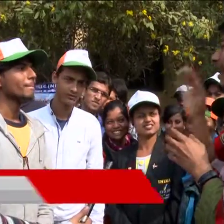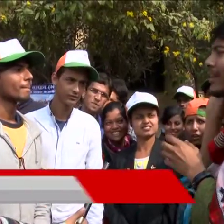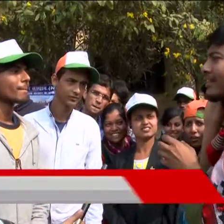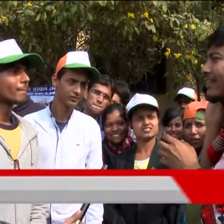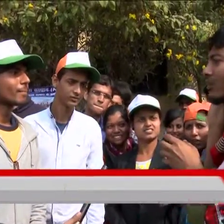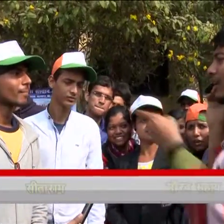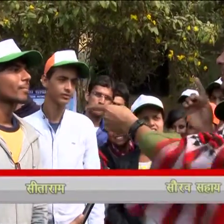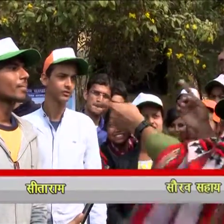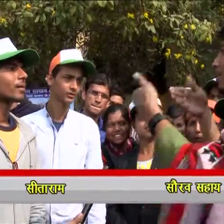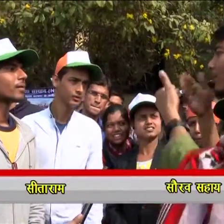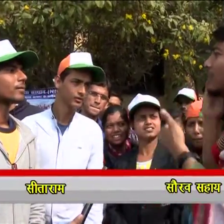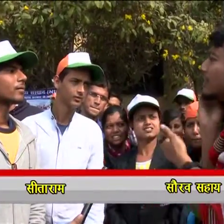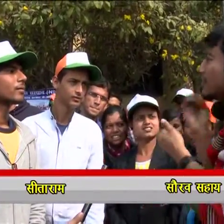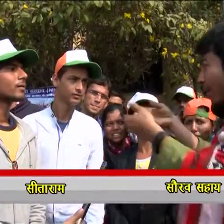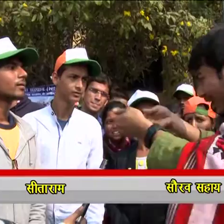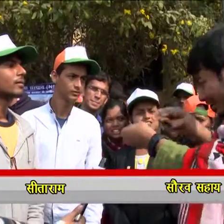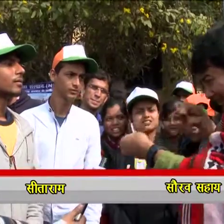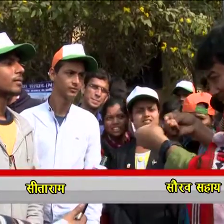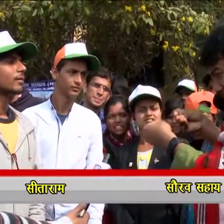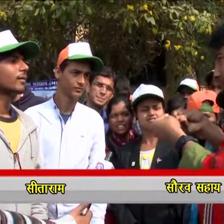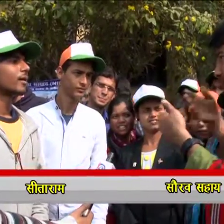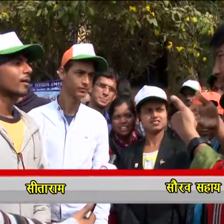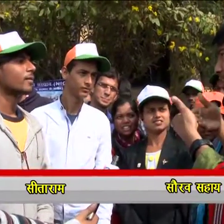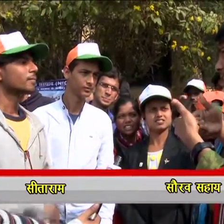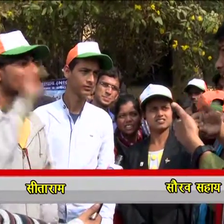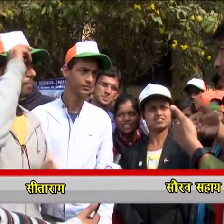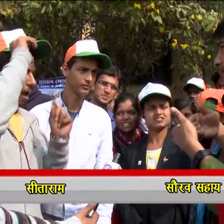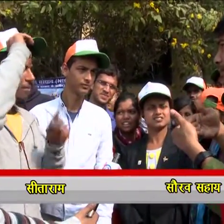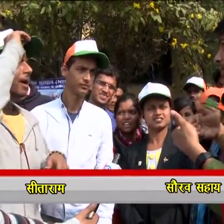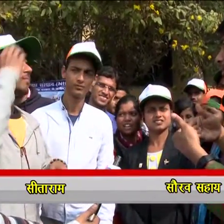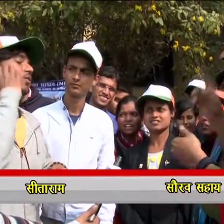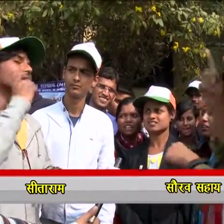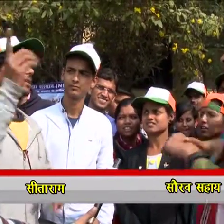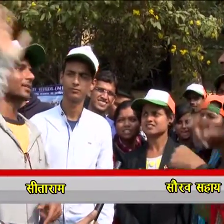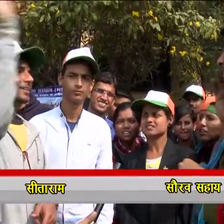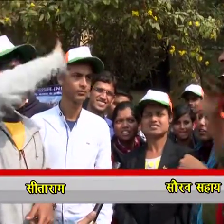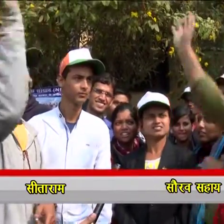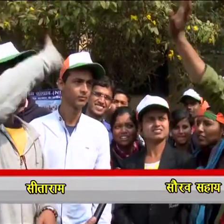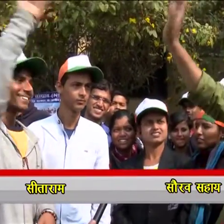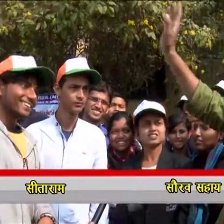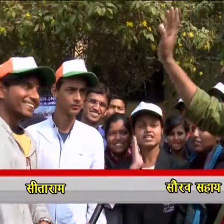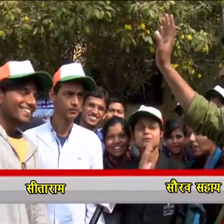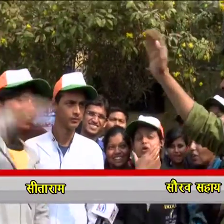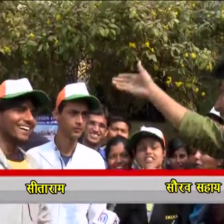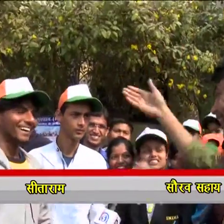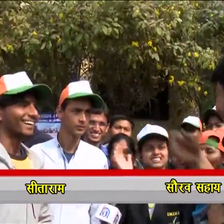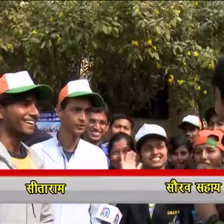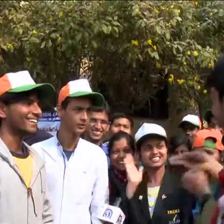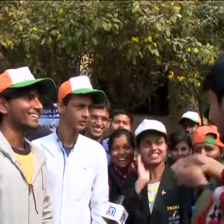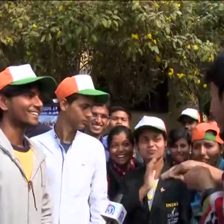हमने किसी ने सुना कि आप मोदी जी से बहुत पास से मिले क्या? पहली बार मोदी ऐसे कर रहे थे? कितने